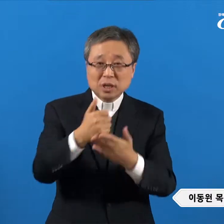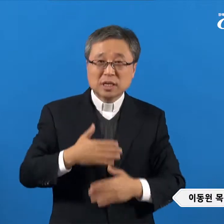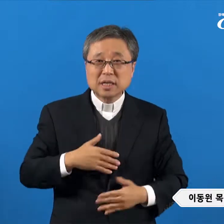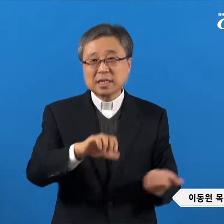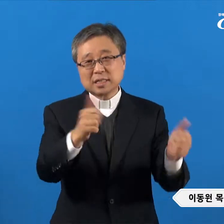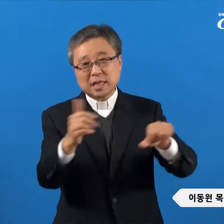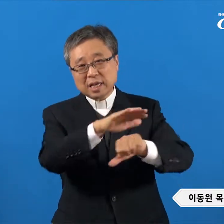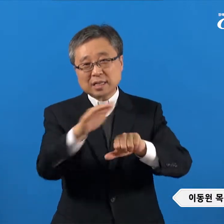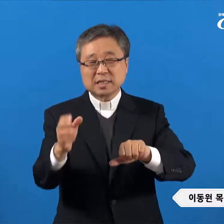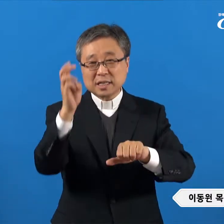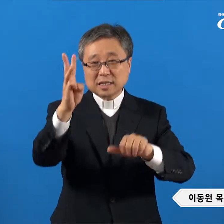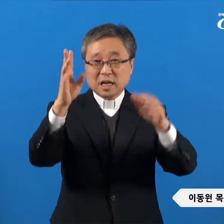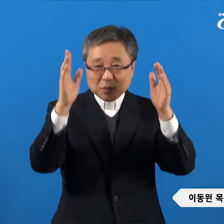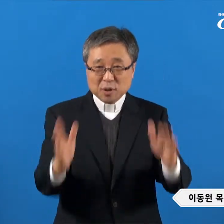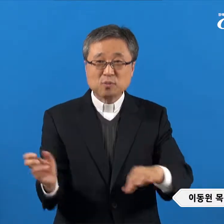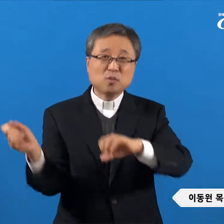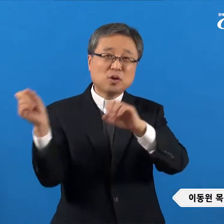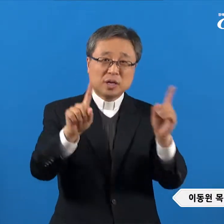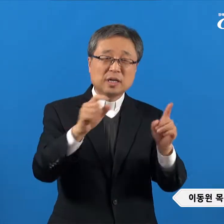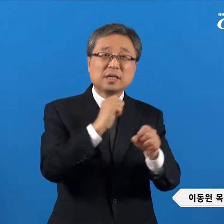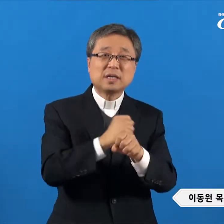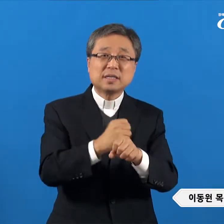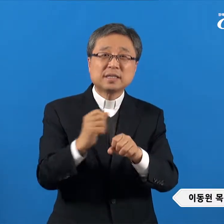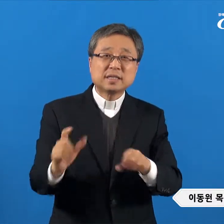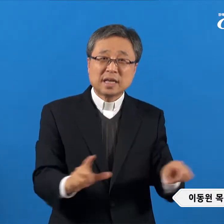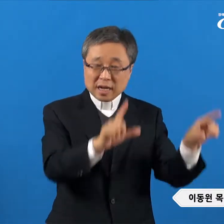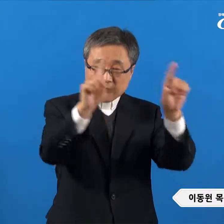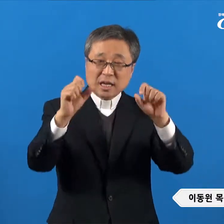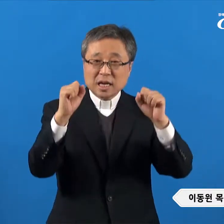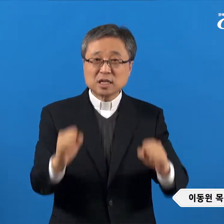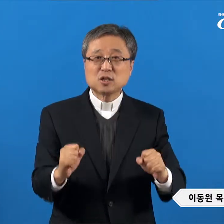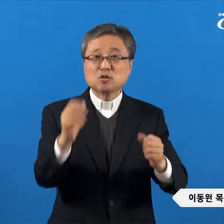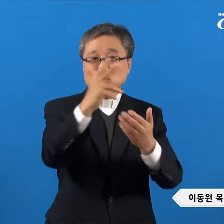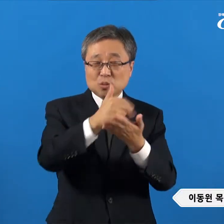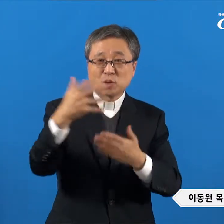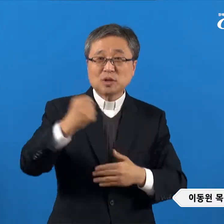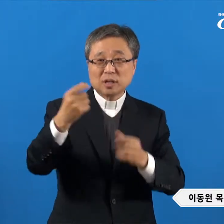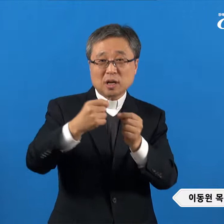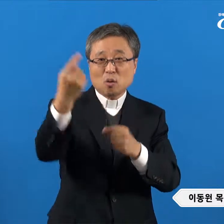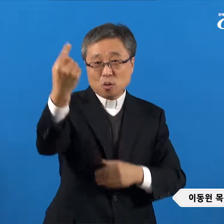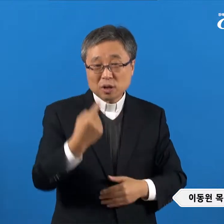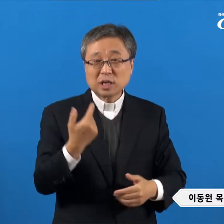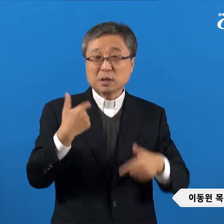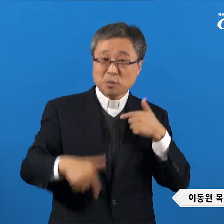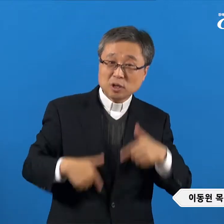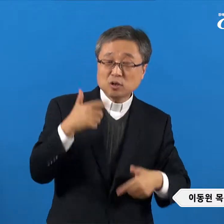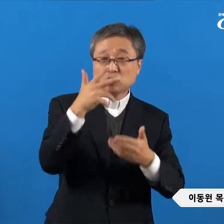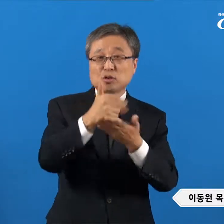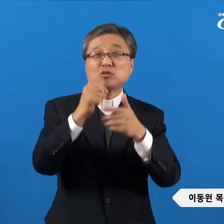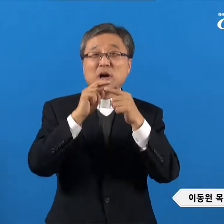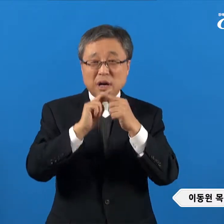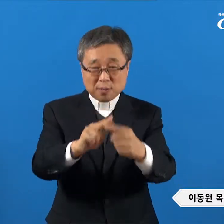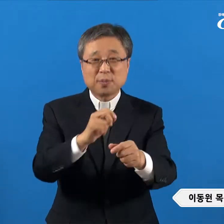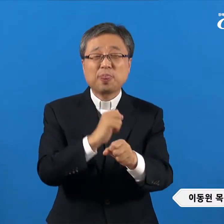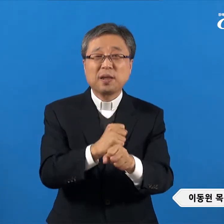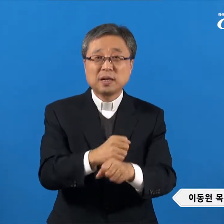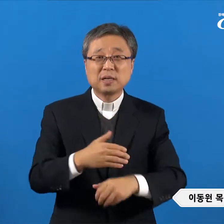만에 부활하시사 살아계신 주님으로 내게 다가오기를 기뻐하시는 그 주님, 그 주님과 함께